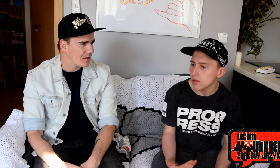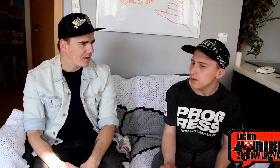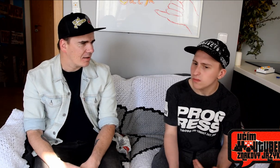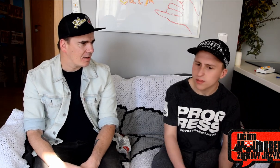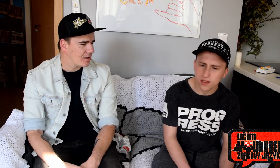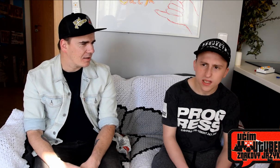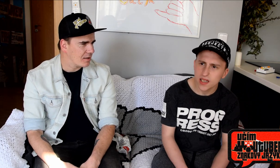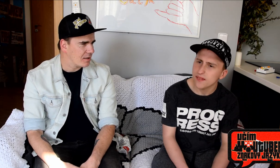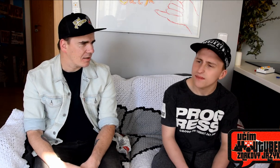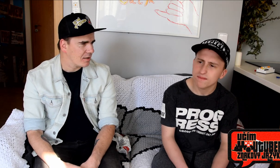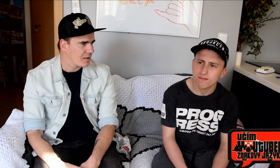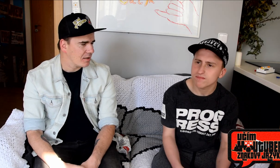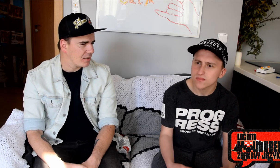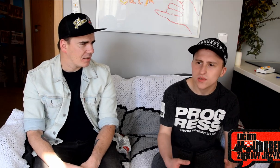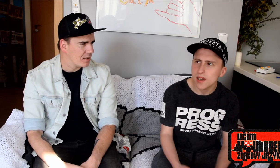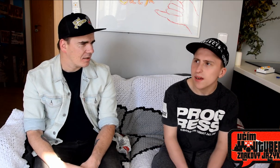Existují, jsou prostě, to je